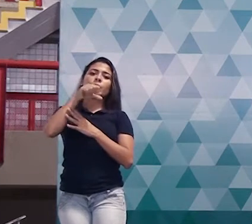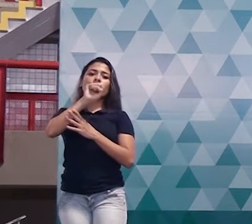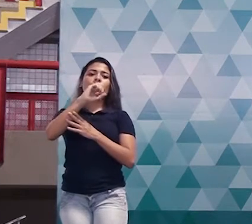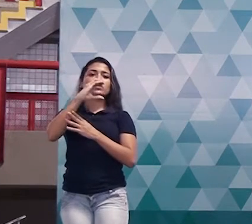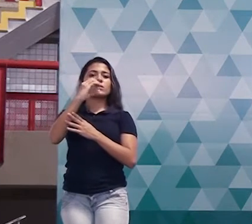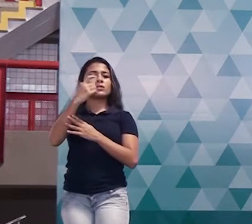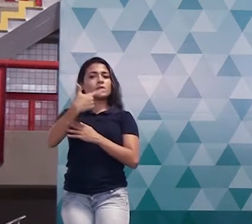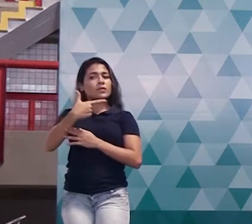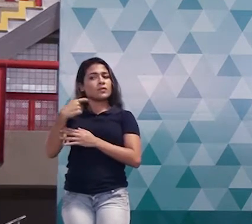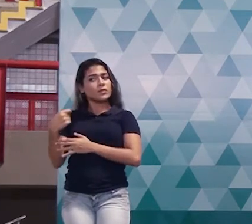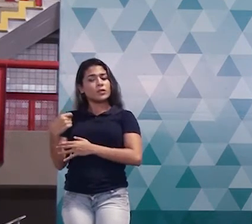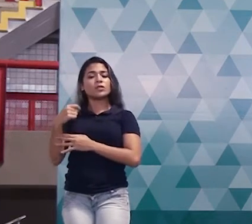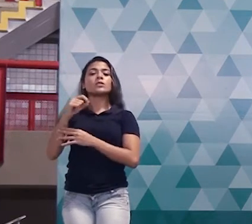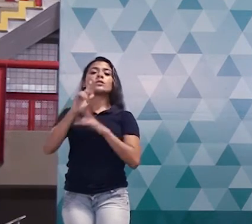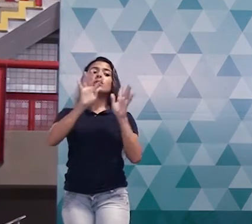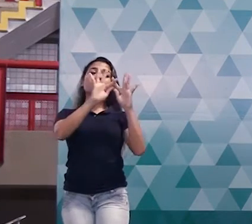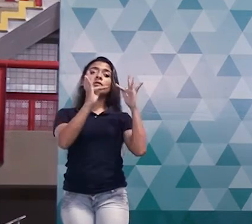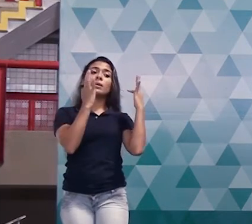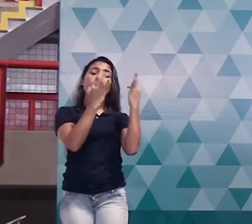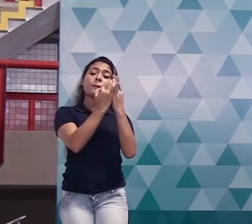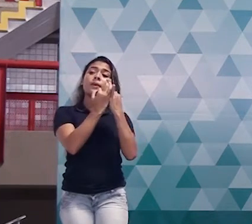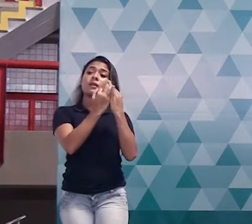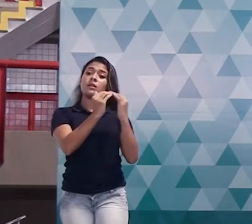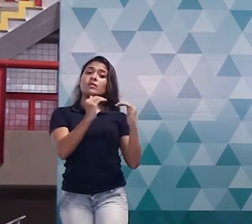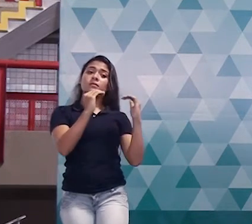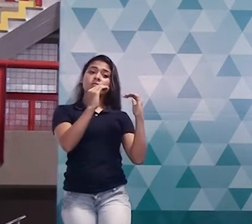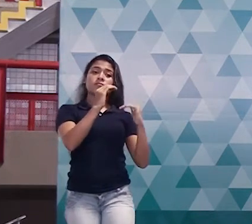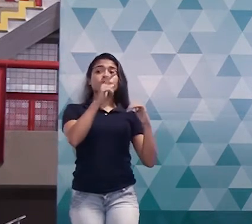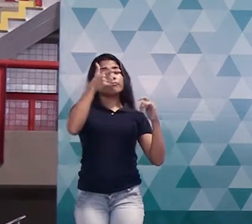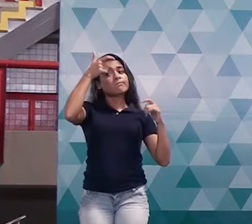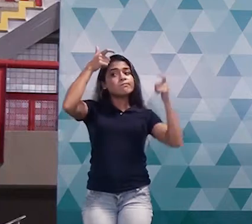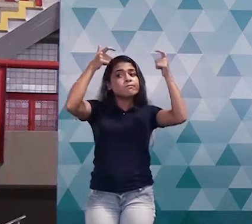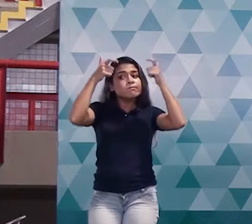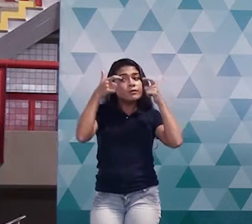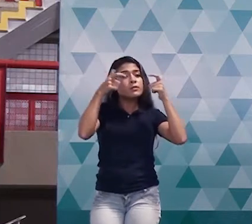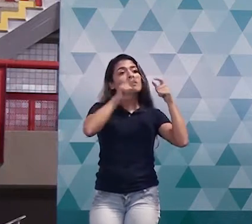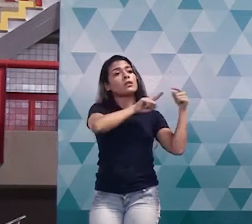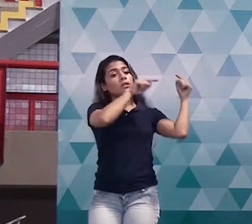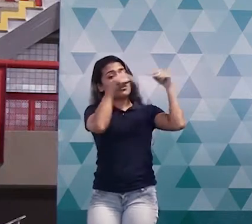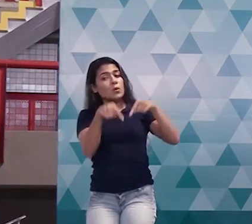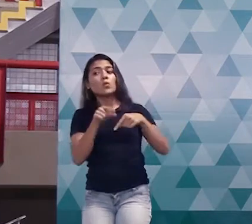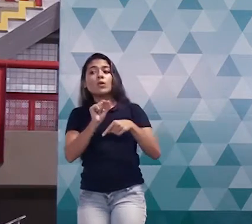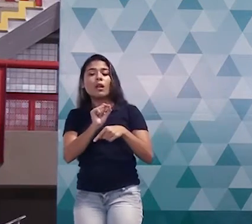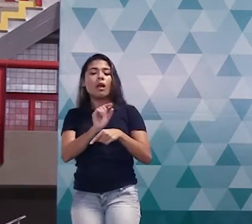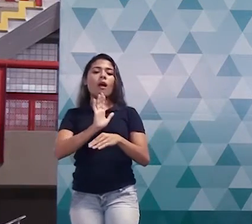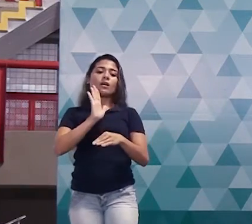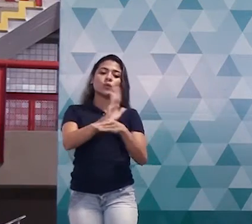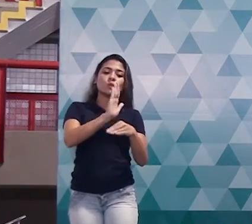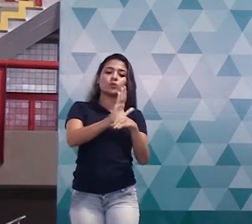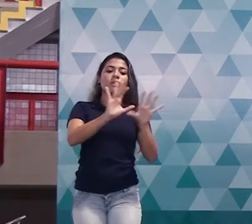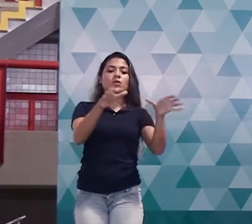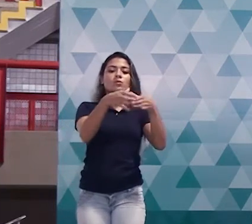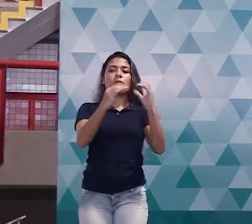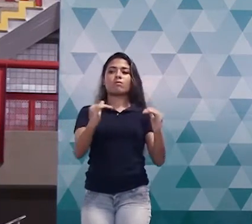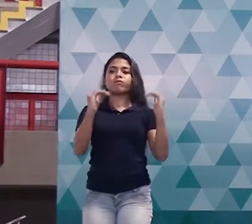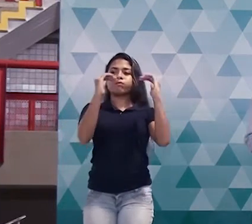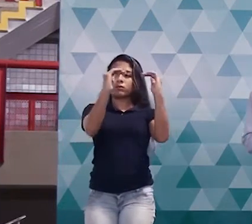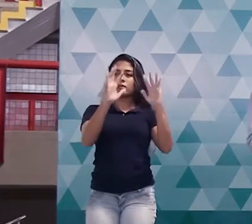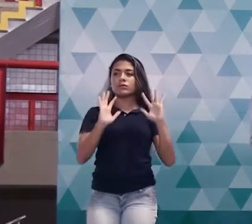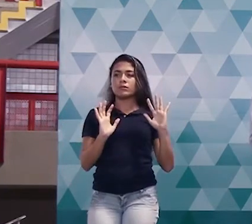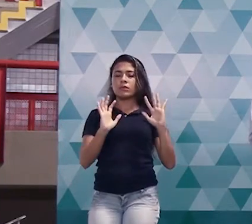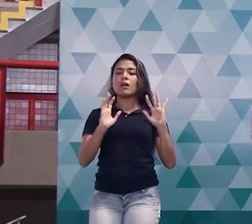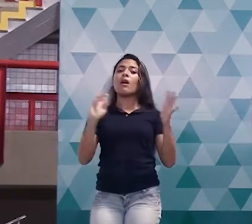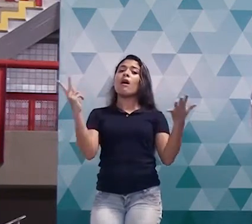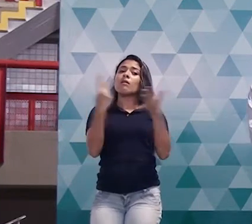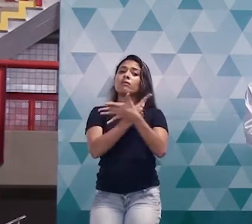aqui, elas vão governar em benefício da elite, mas também da Inglaterra. Aí o que aconteceu? O que aconteceu